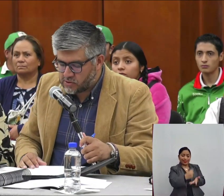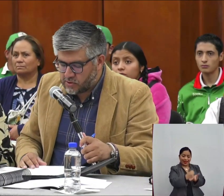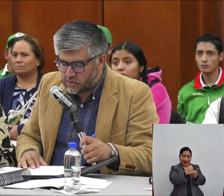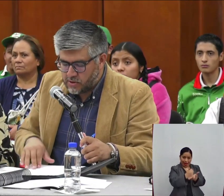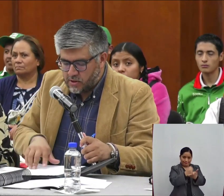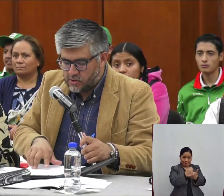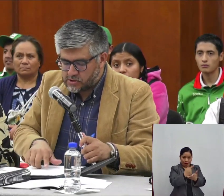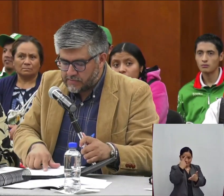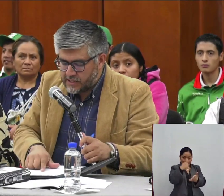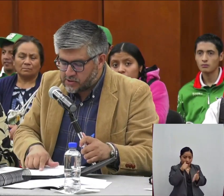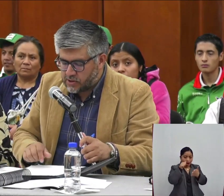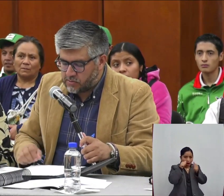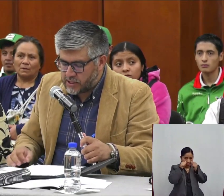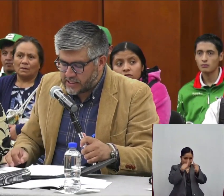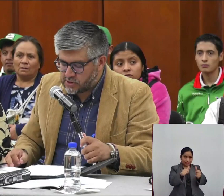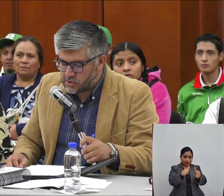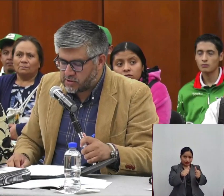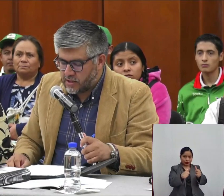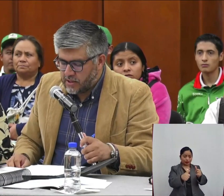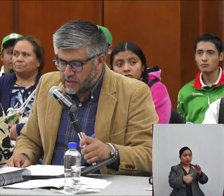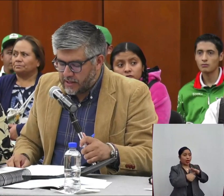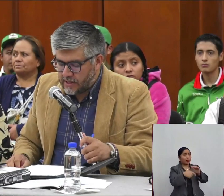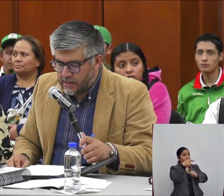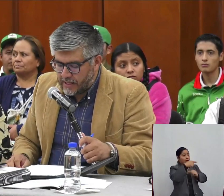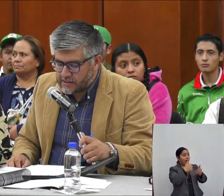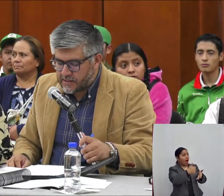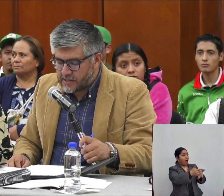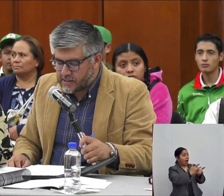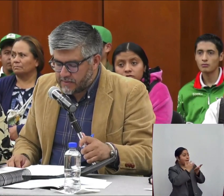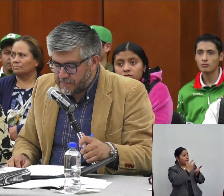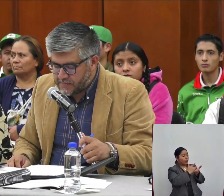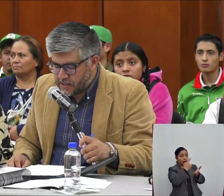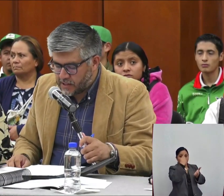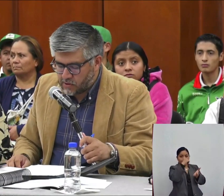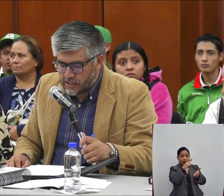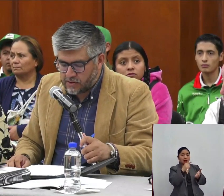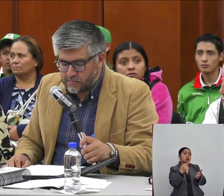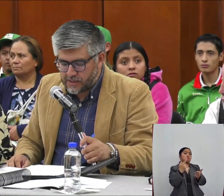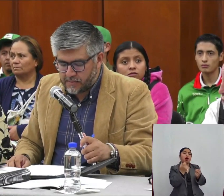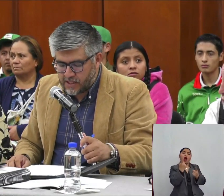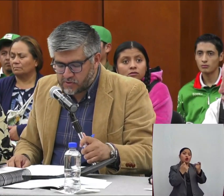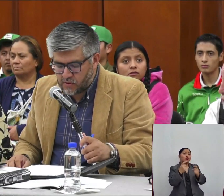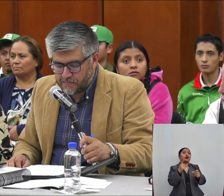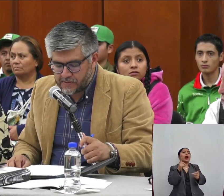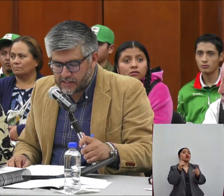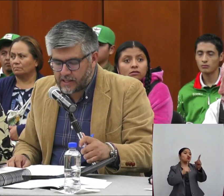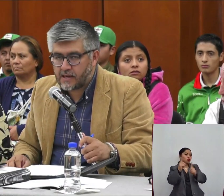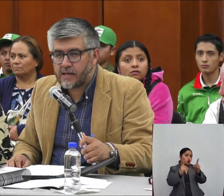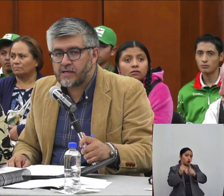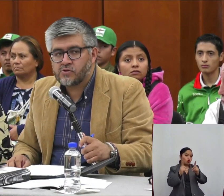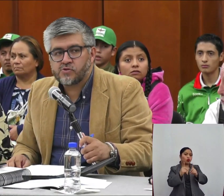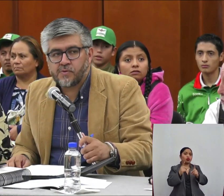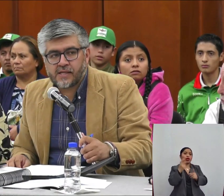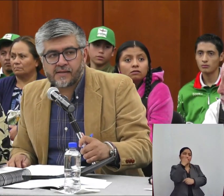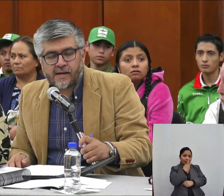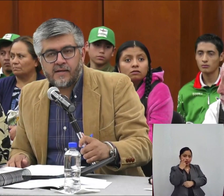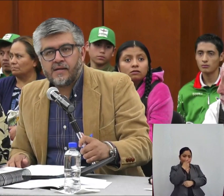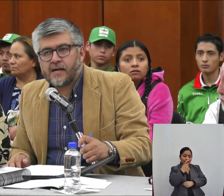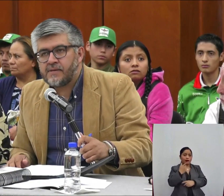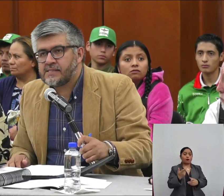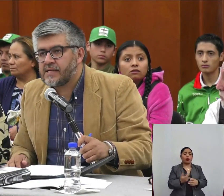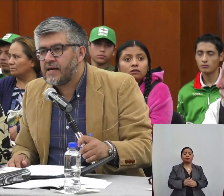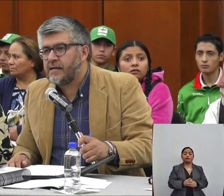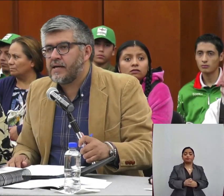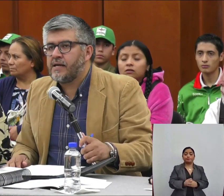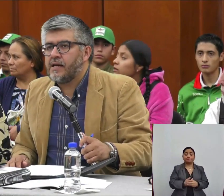ayudarnos con los tableros de comunicación alternativa y con el acompañamiento que ellos nos pueden dar.